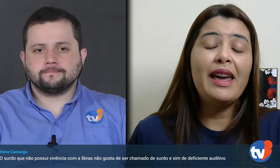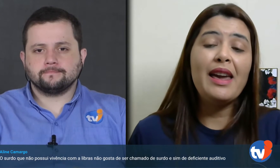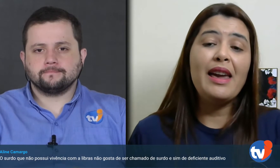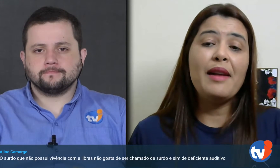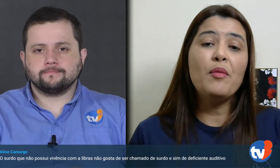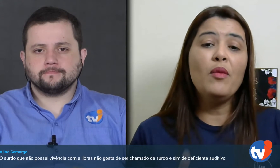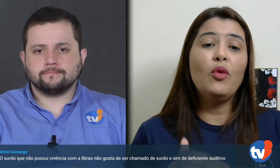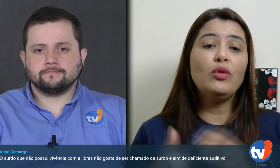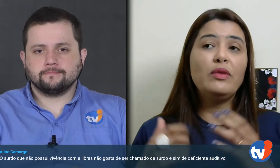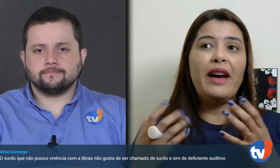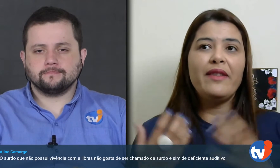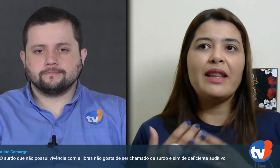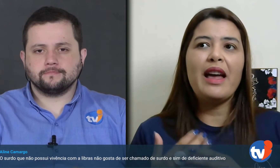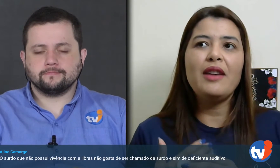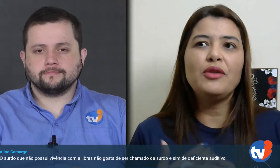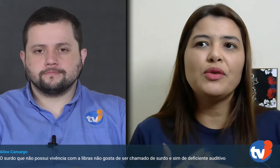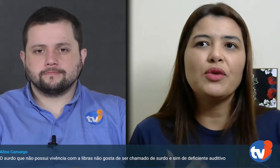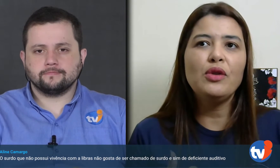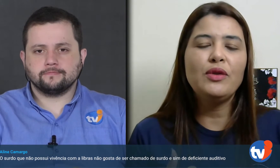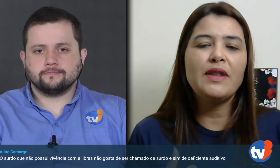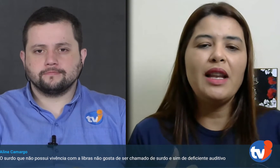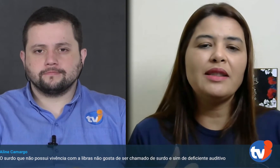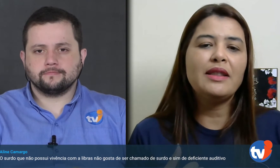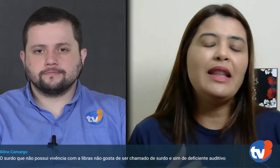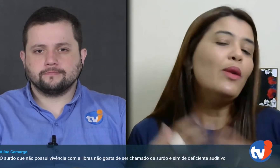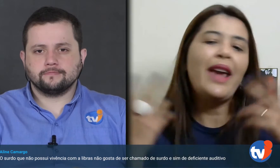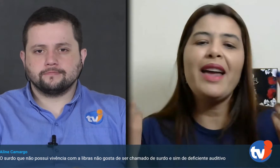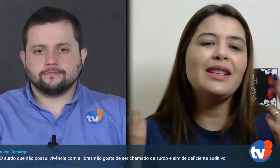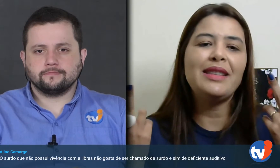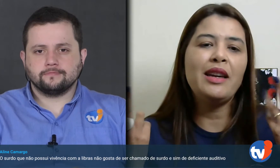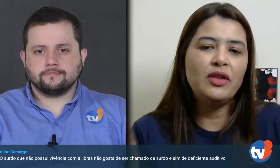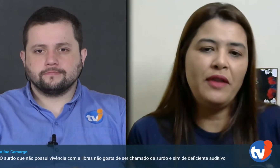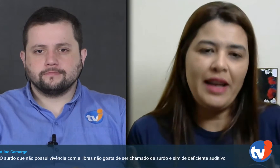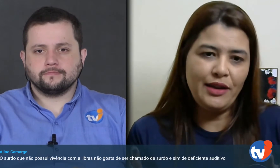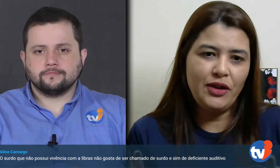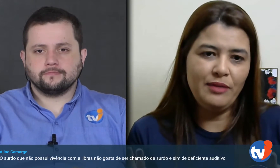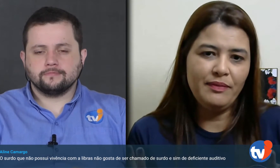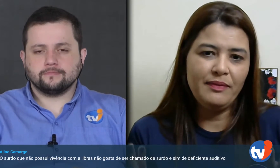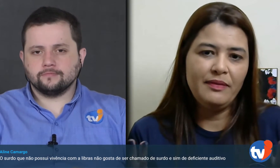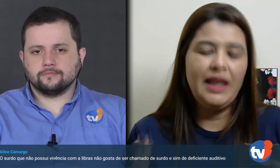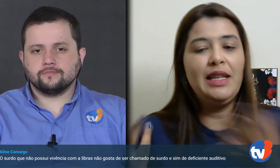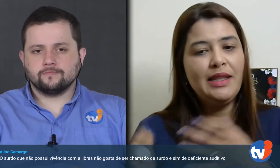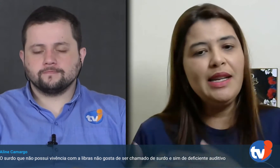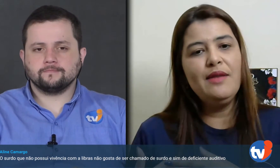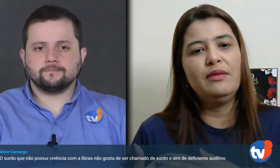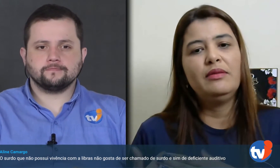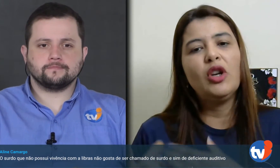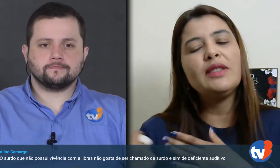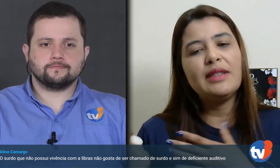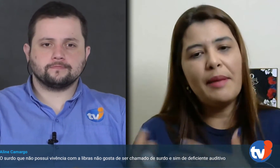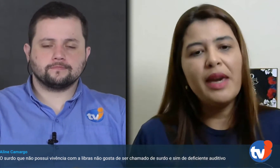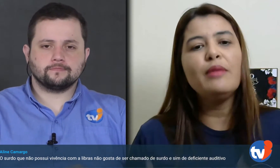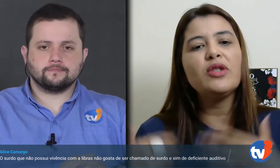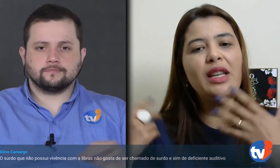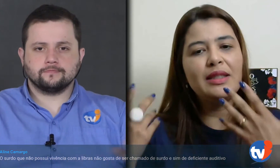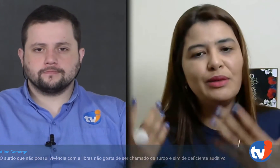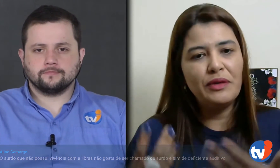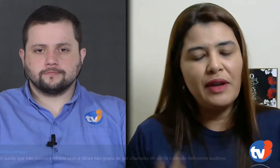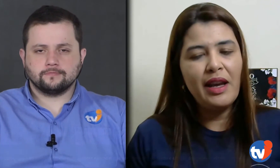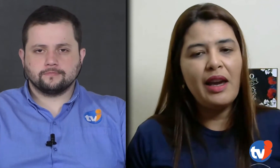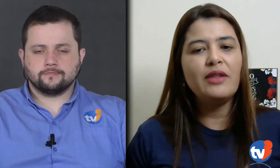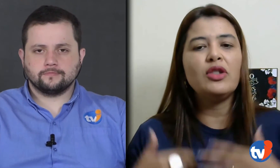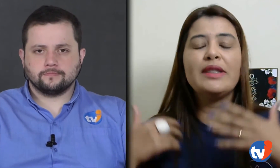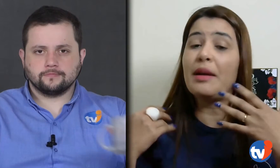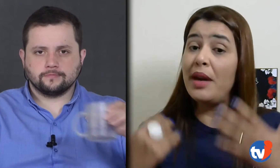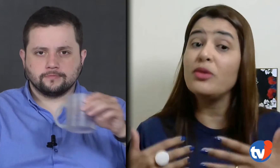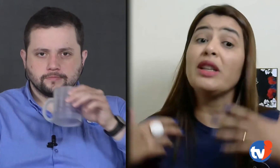Então, na verdade, os surdos, eles não querem ser diferente. Eles são. Nós sabemos que eles